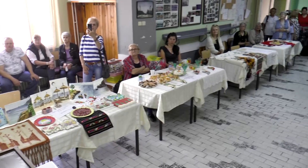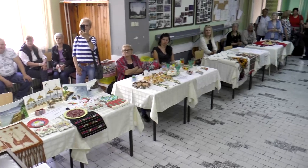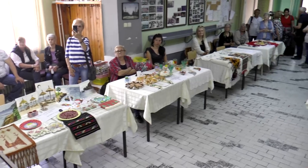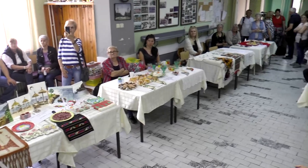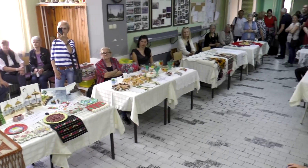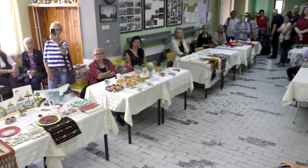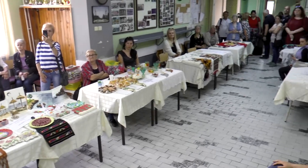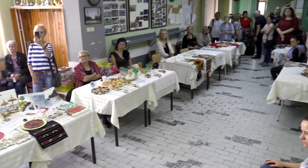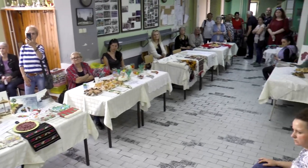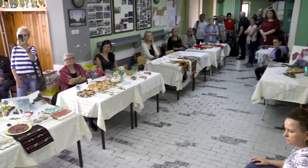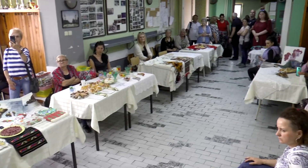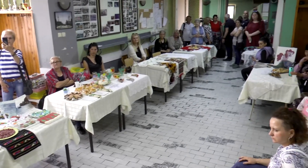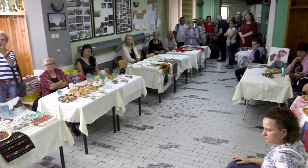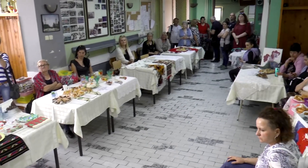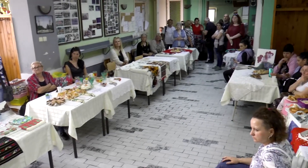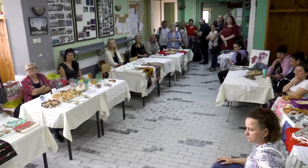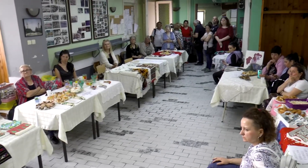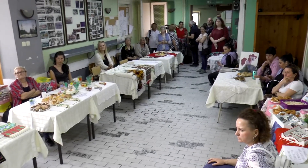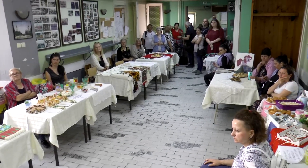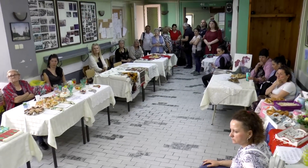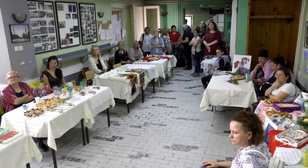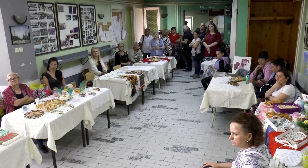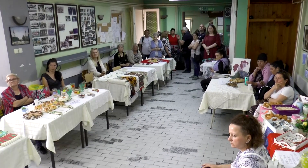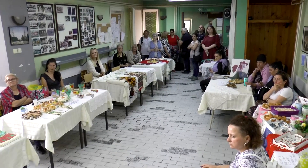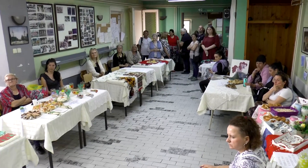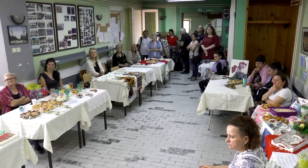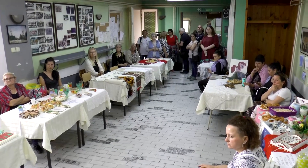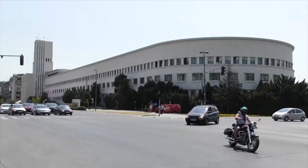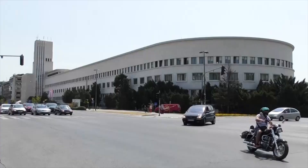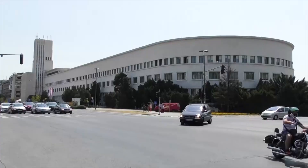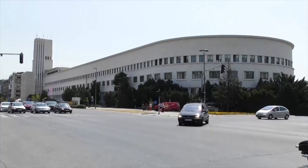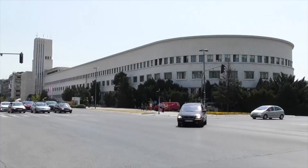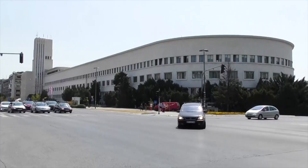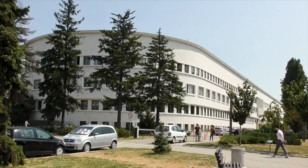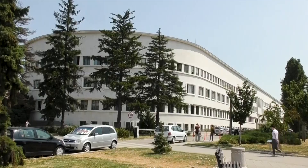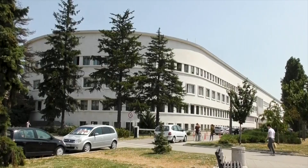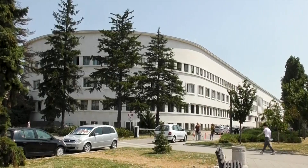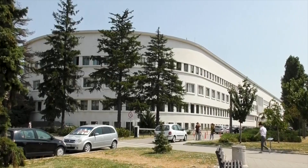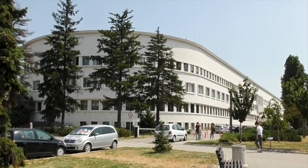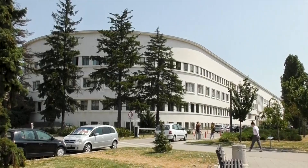bili Zrenjaninci, dok su drugi bili Pančeci, a treći Novosađani.